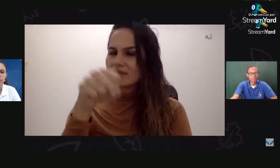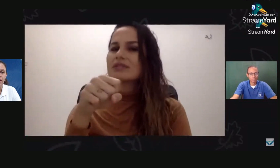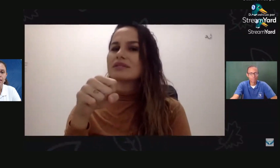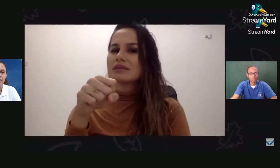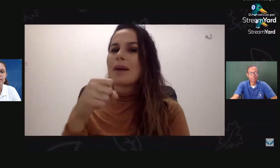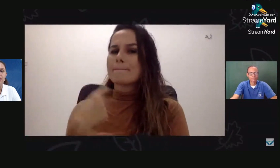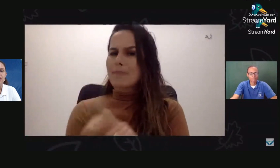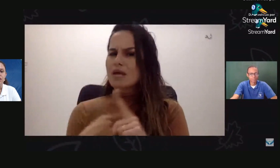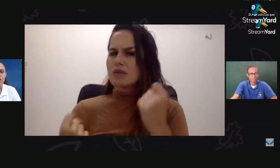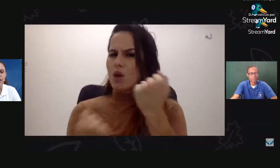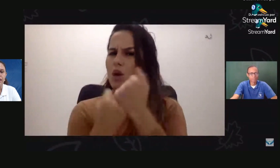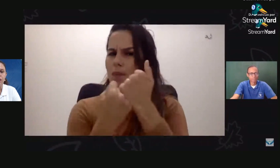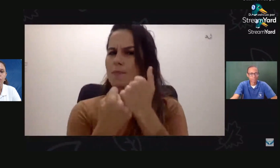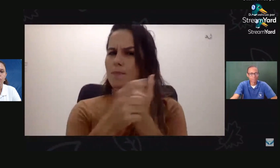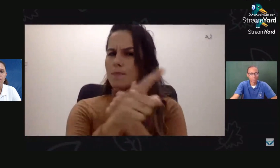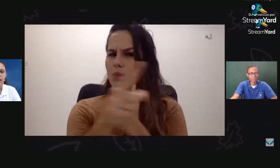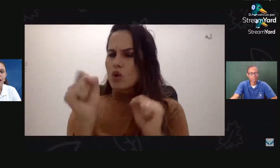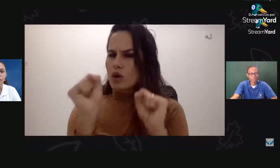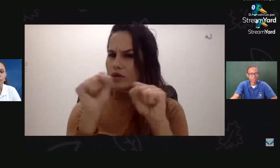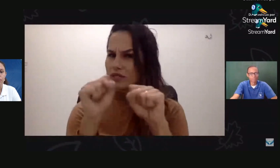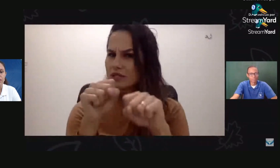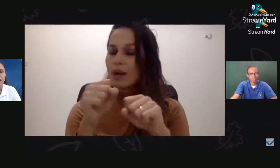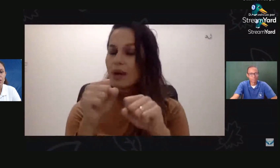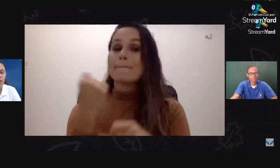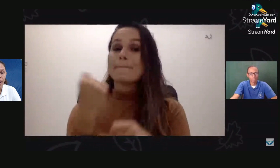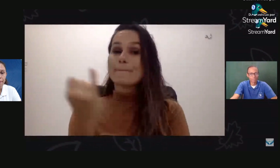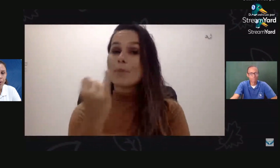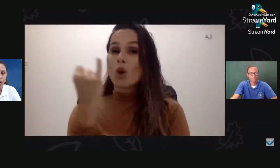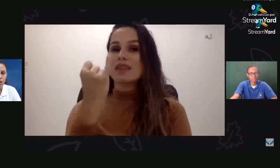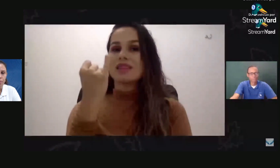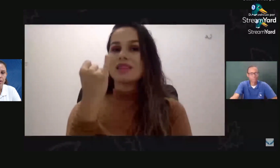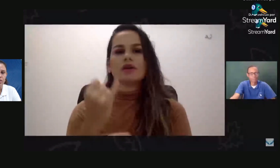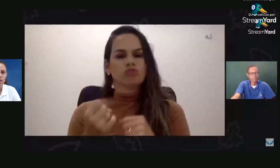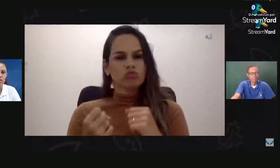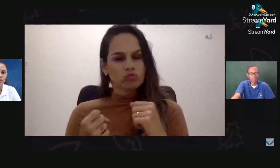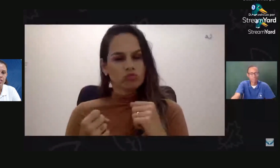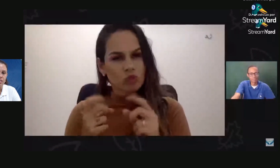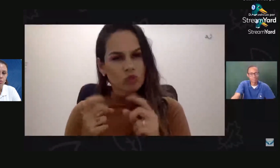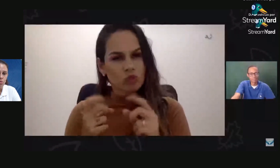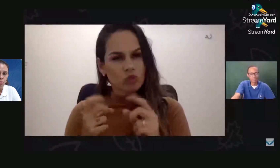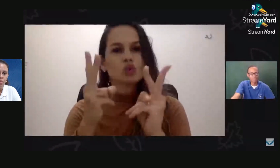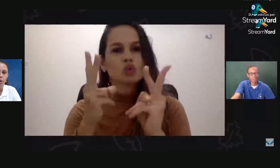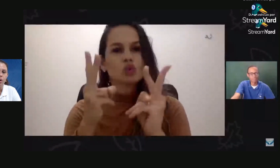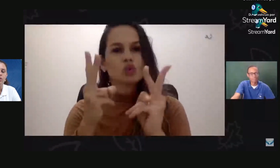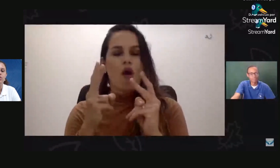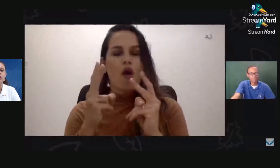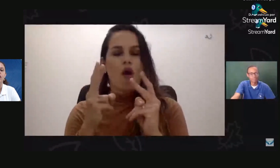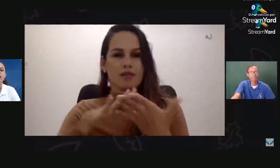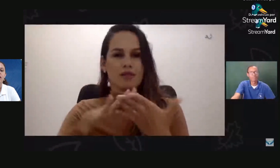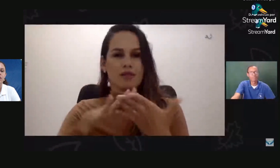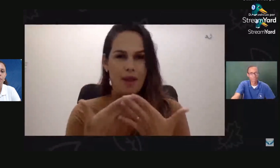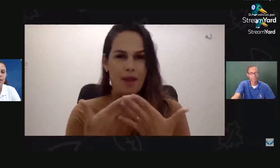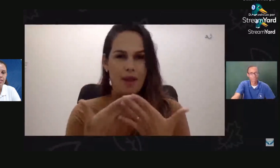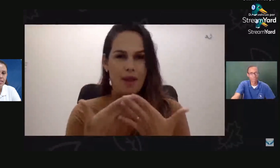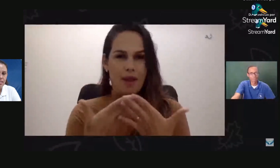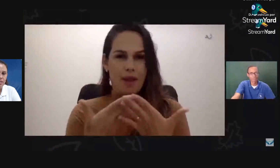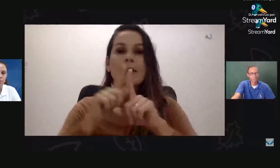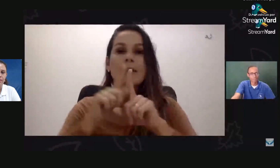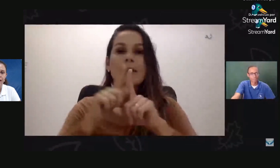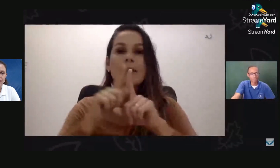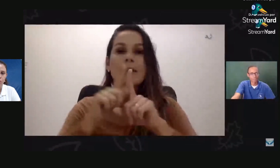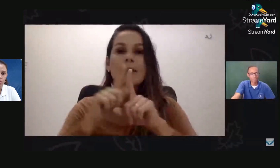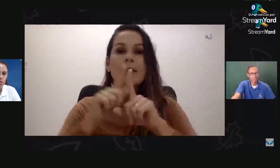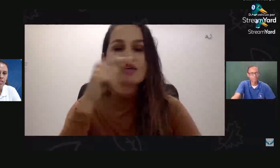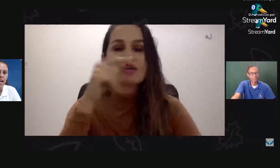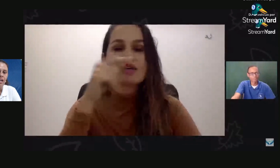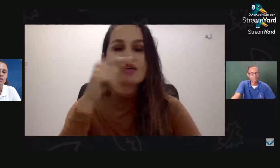nas conquistas de cada um. Vocês são um apoio para a gente, vocês são um suporte, então precisam